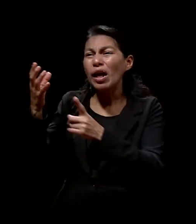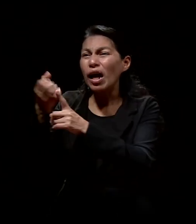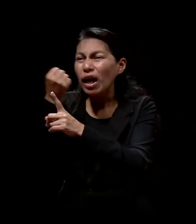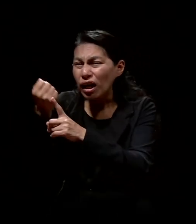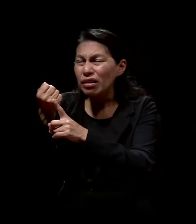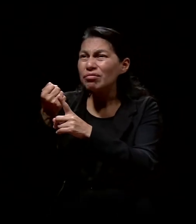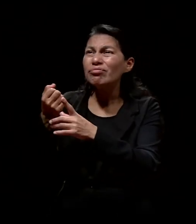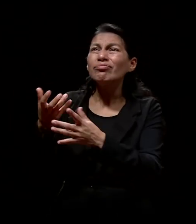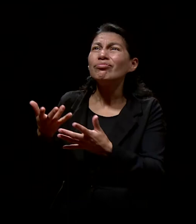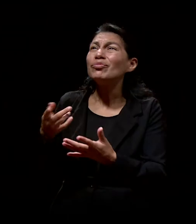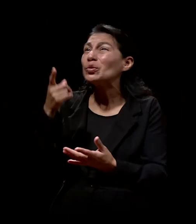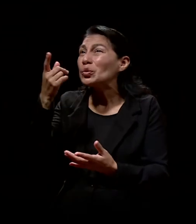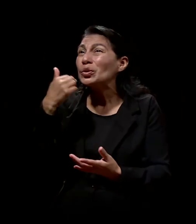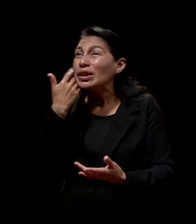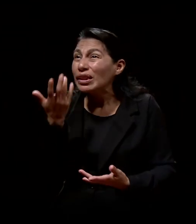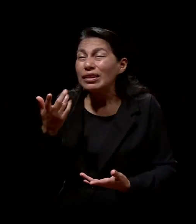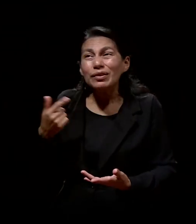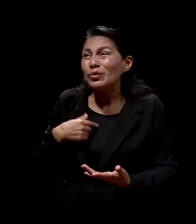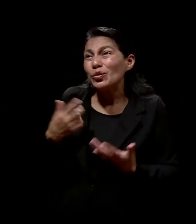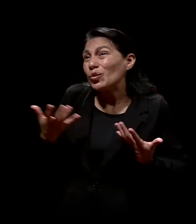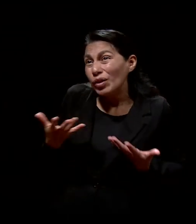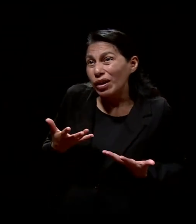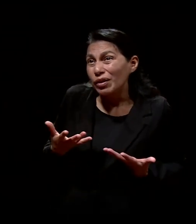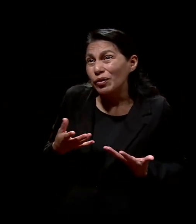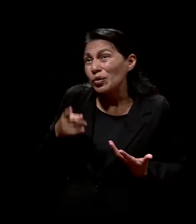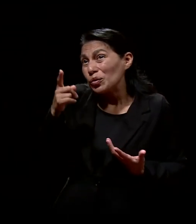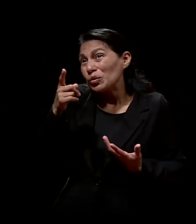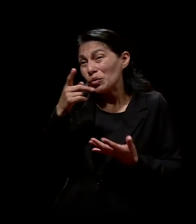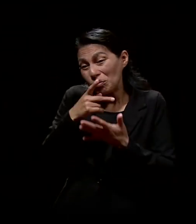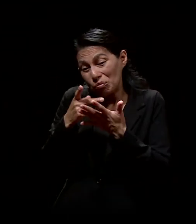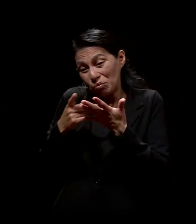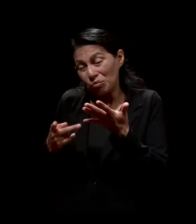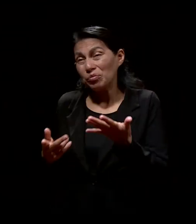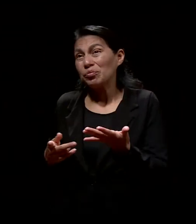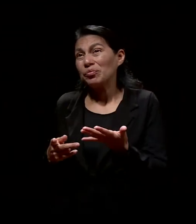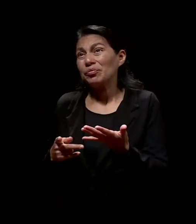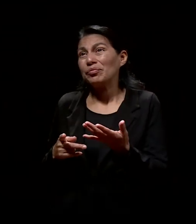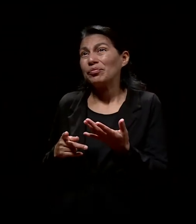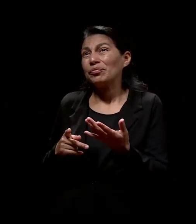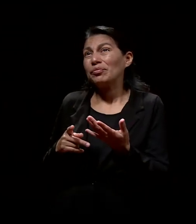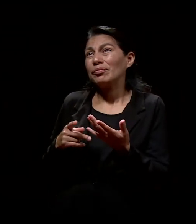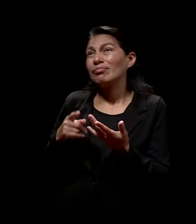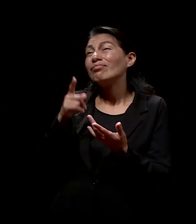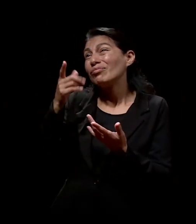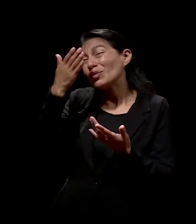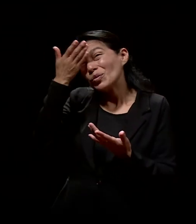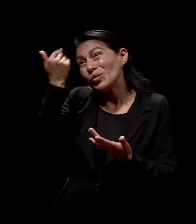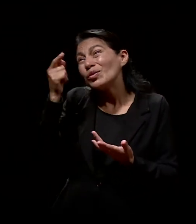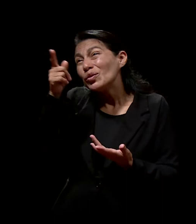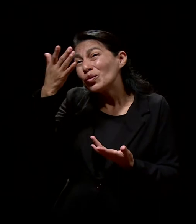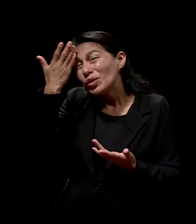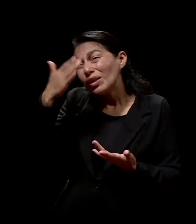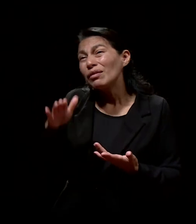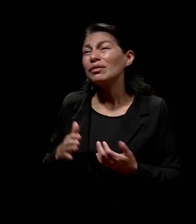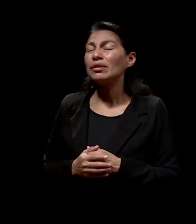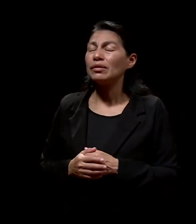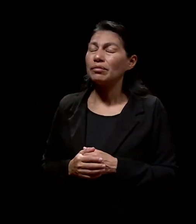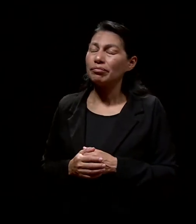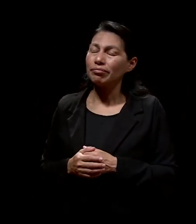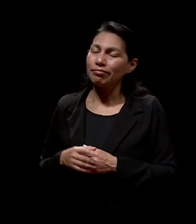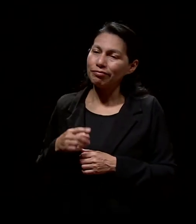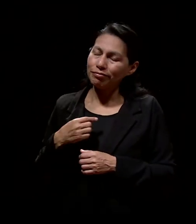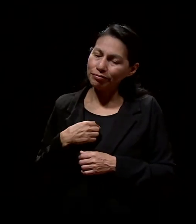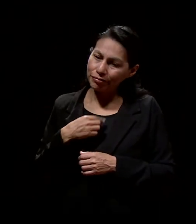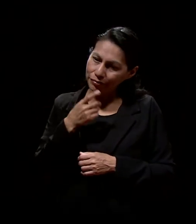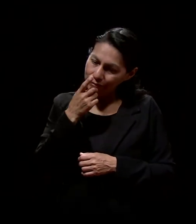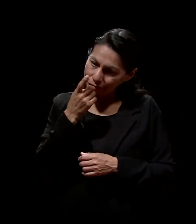le puse a reclamar a Dios y decirle, Señor, siento que no estoy logrando lo que tú quieres para mí. No sé si tú tienes realmente un propósito para mi vida.